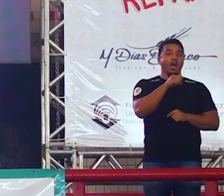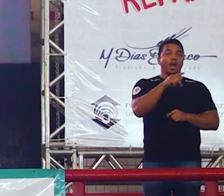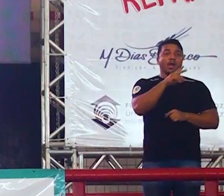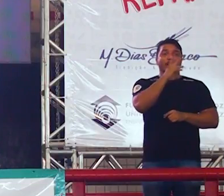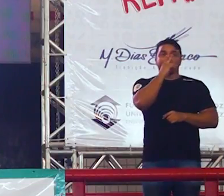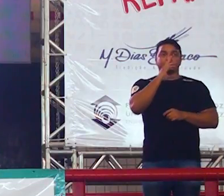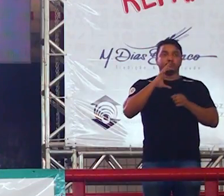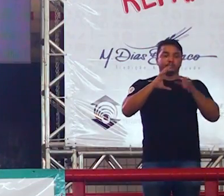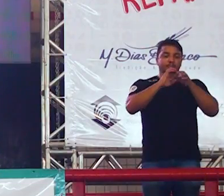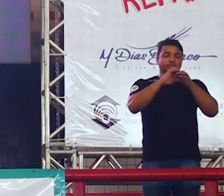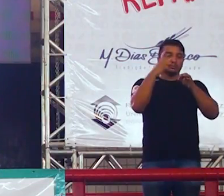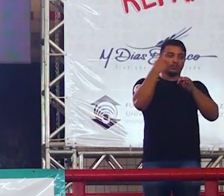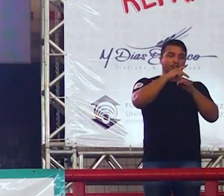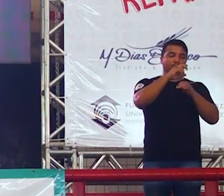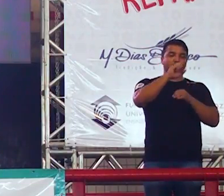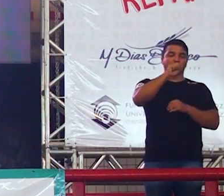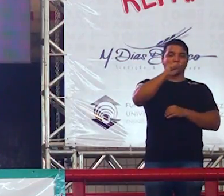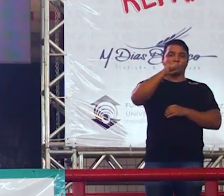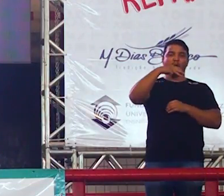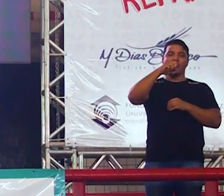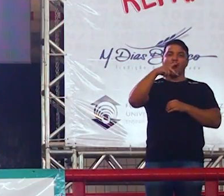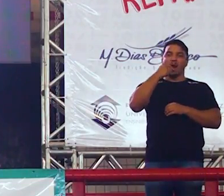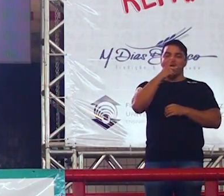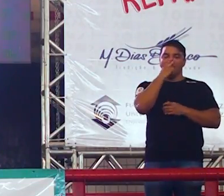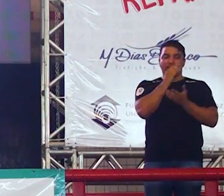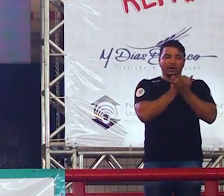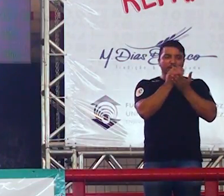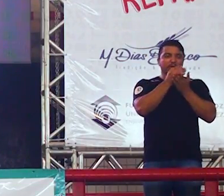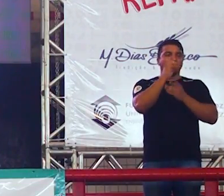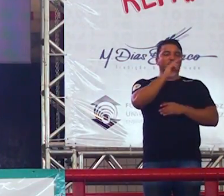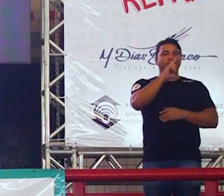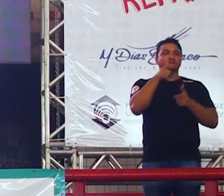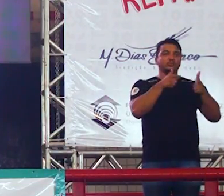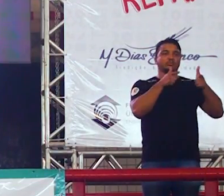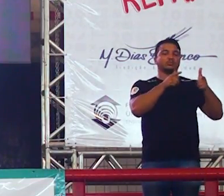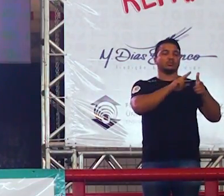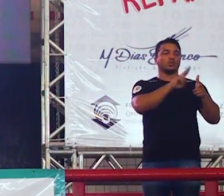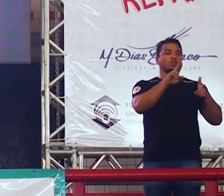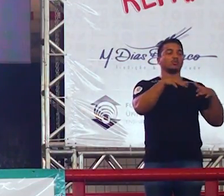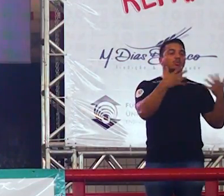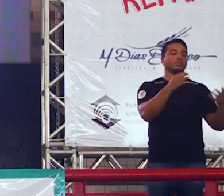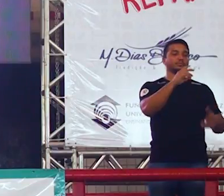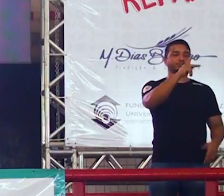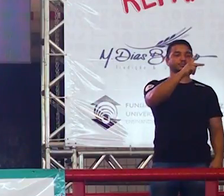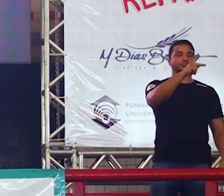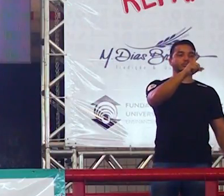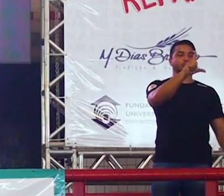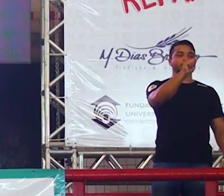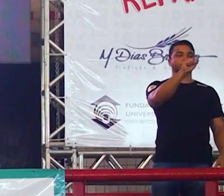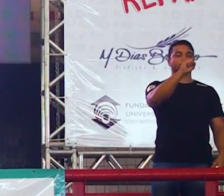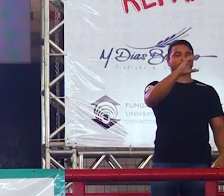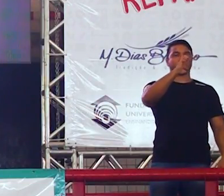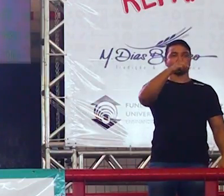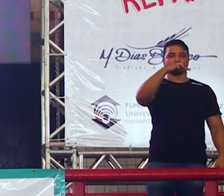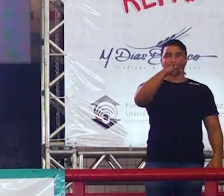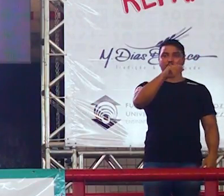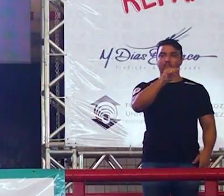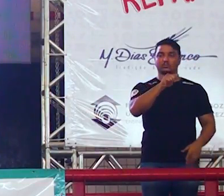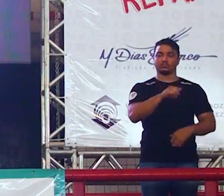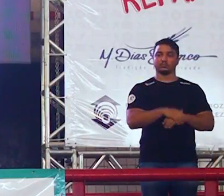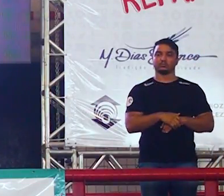os anexos embrionários e o órgão gestacional, chamado de quê? Chamado de placenta. Vamos